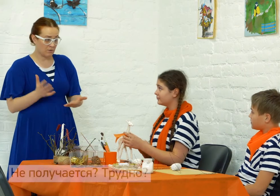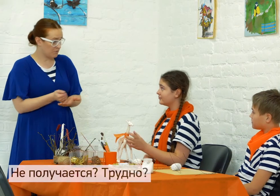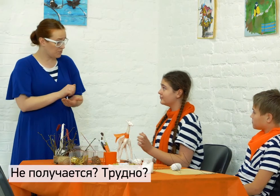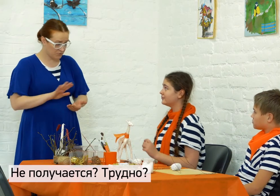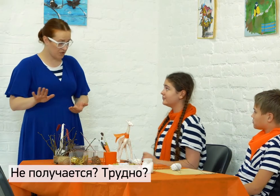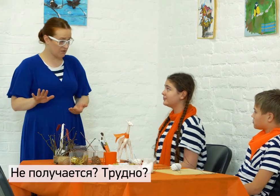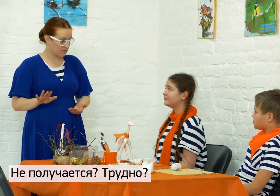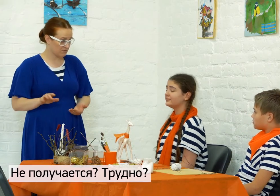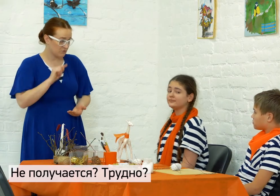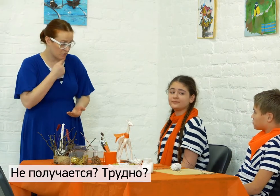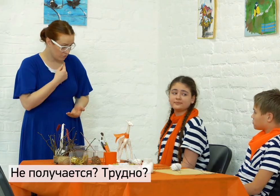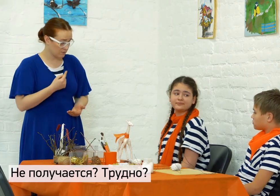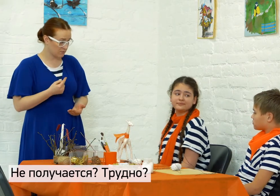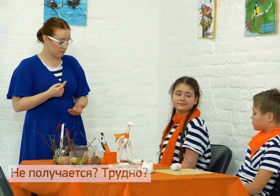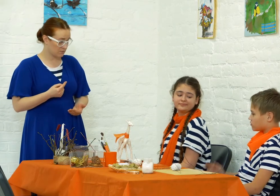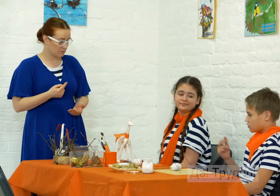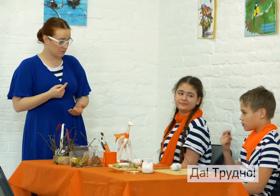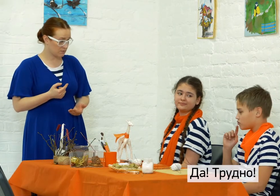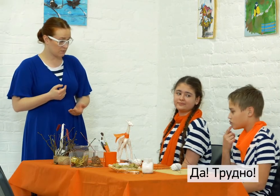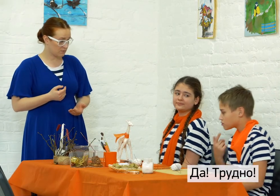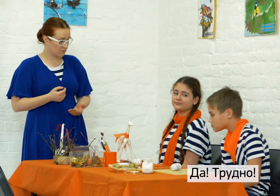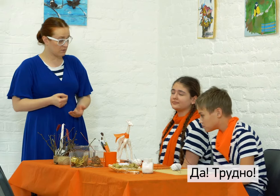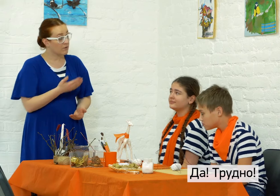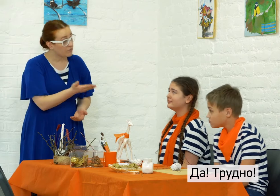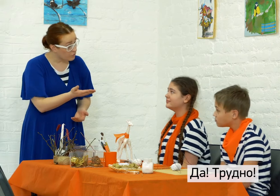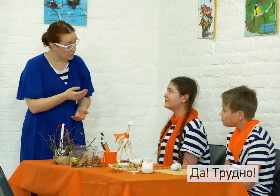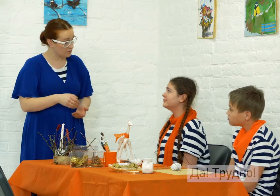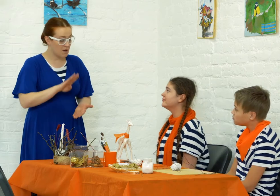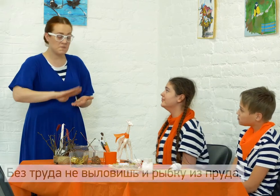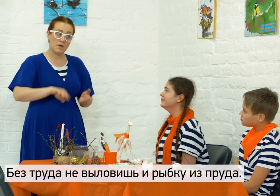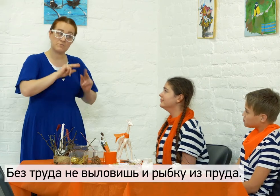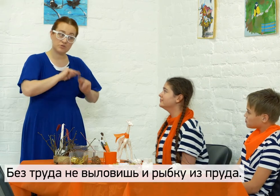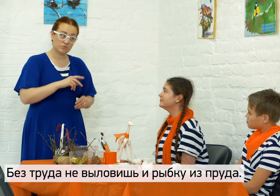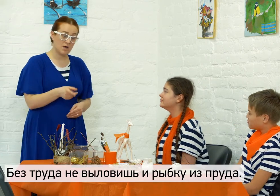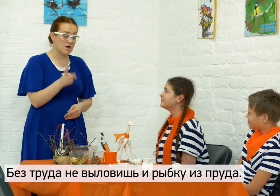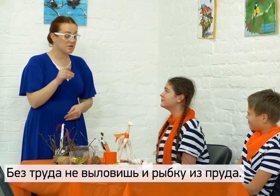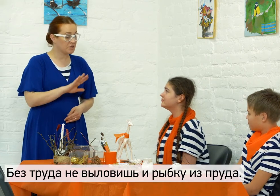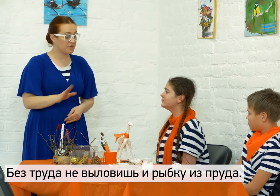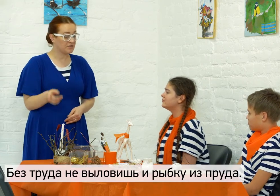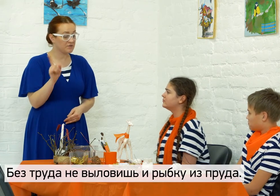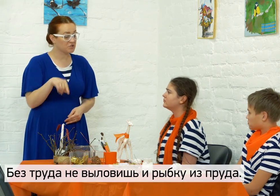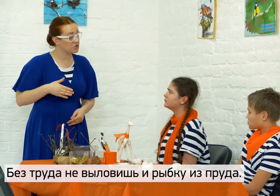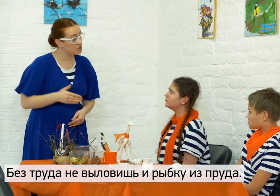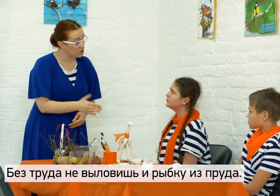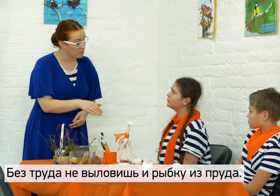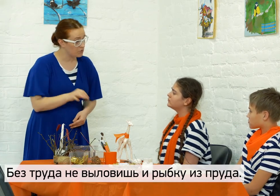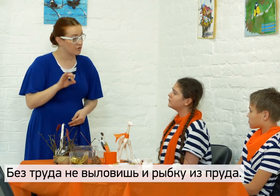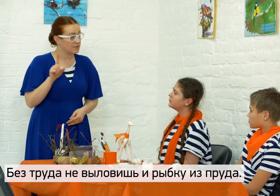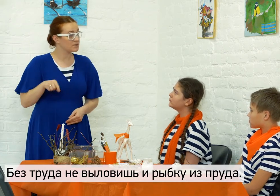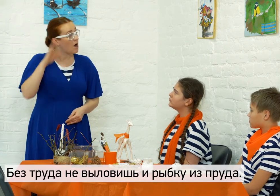Не получается? Трудно? Да, трудно. Вот, без труда не выловишь и рыбку из